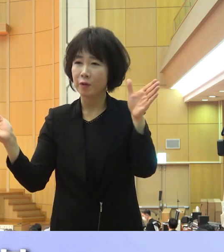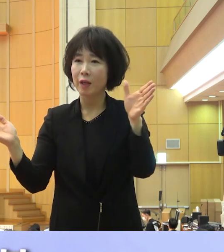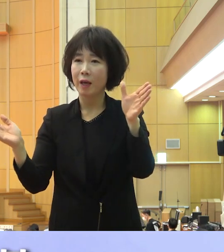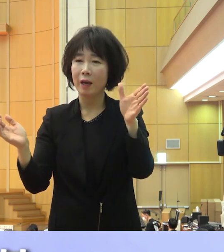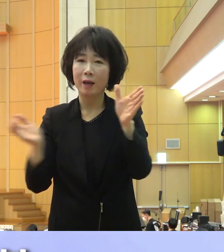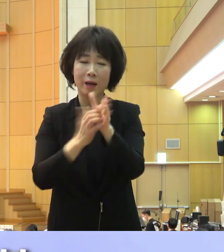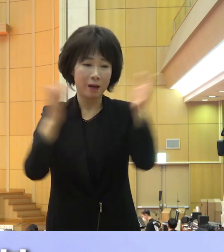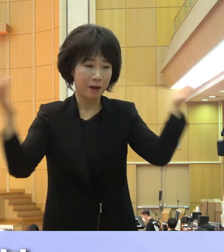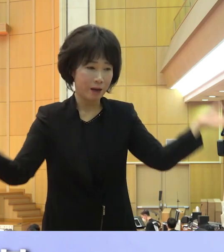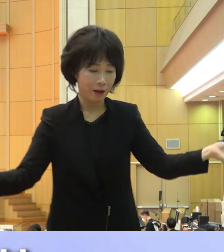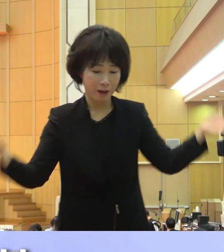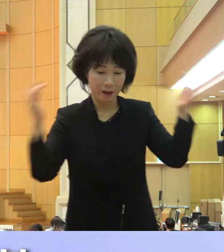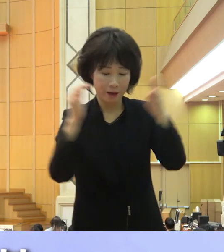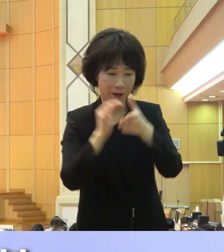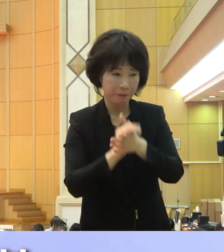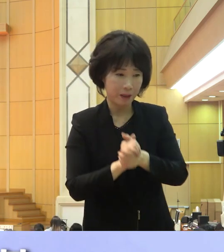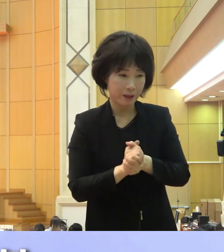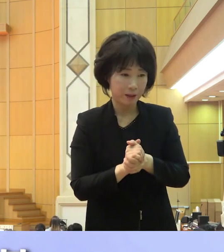쓰셨네.